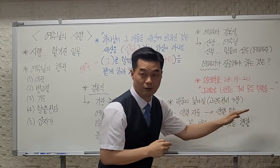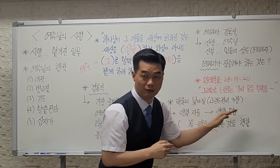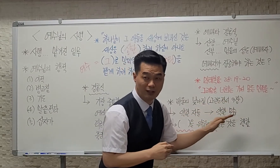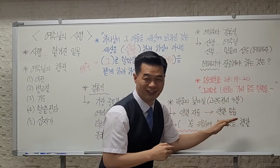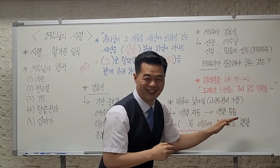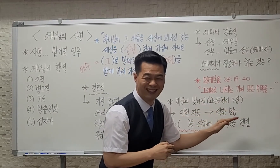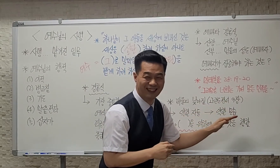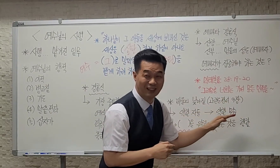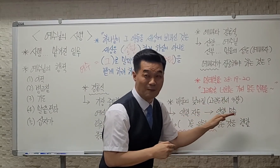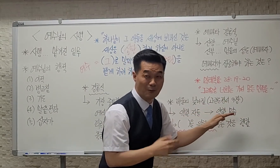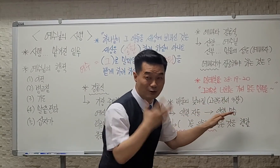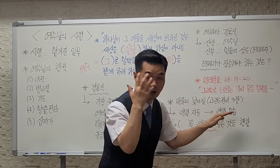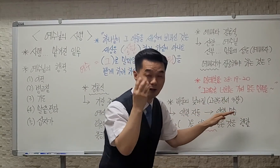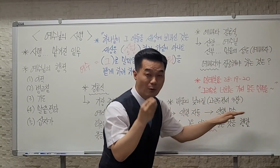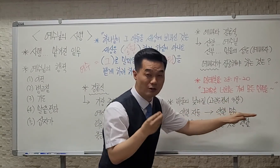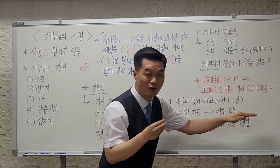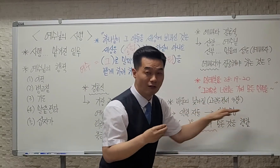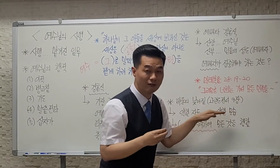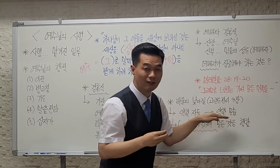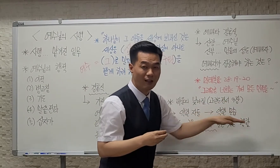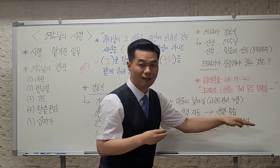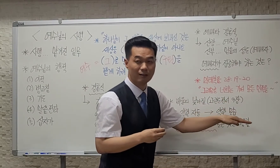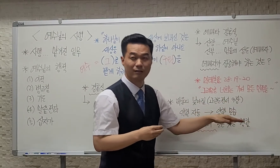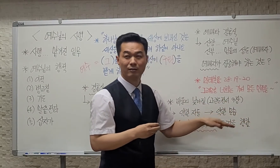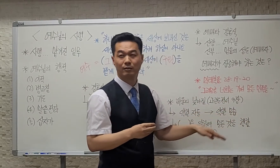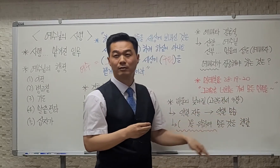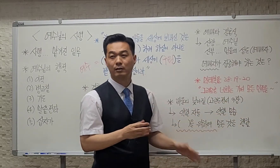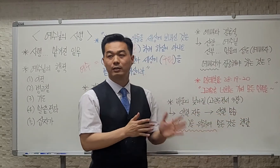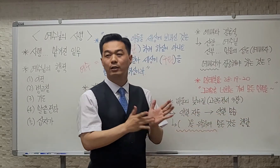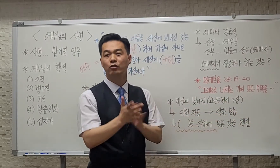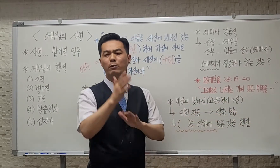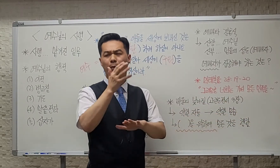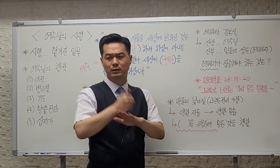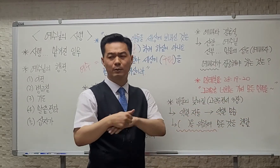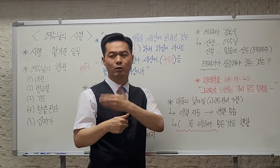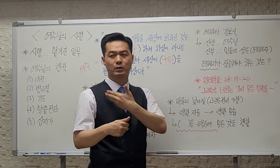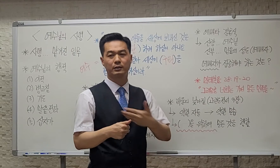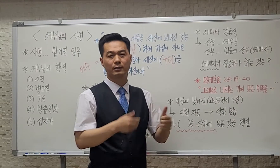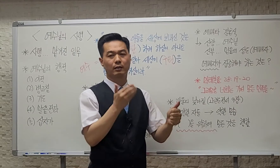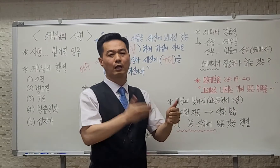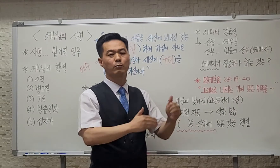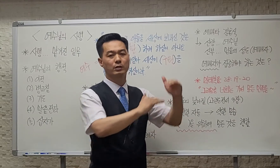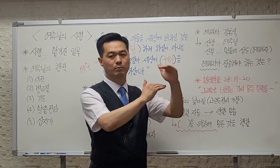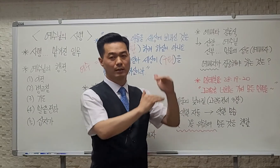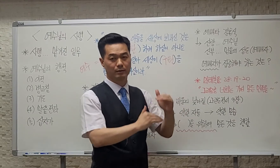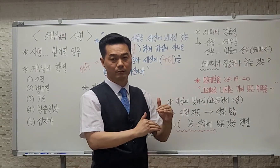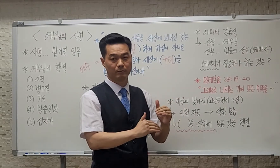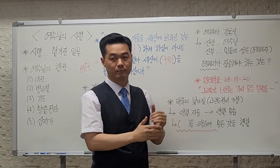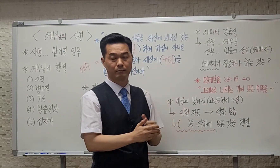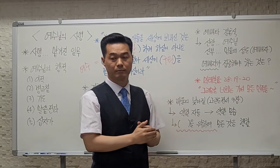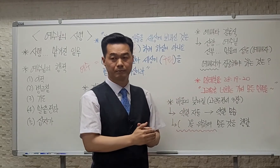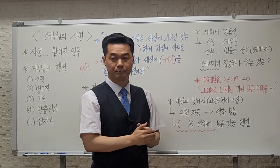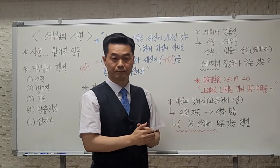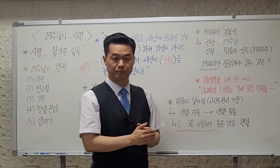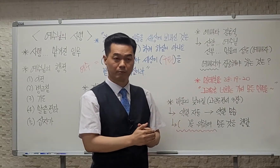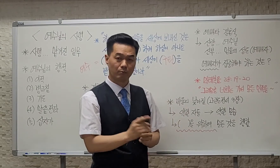네. 다 보이죠? 네. 예수님이 마지막으로 제자들에게 당부하신 말씀